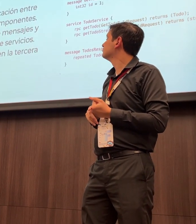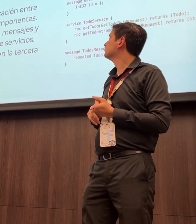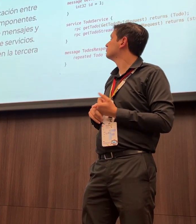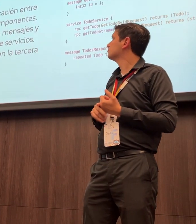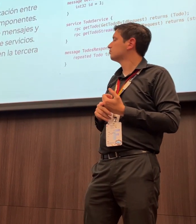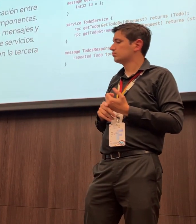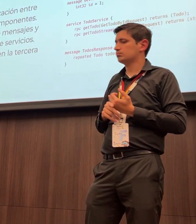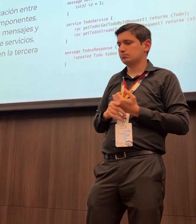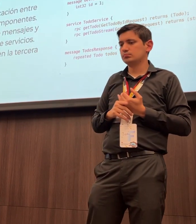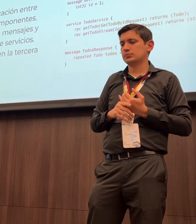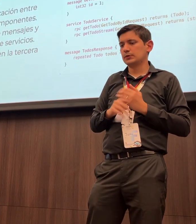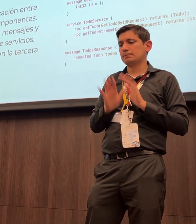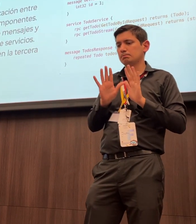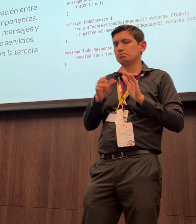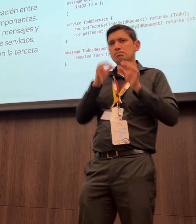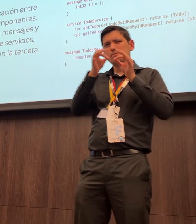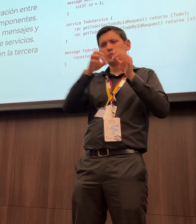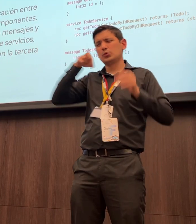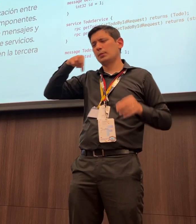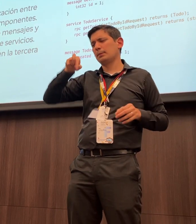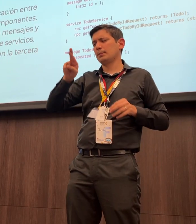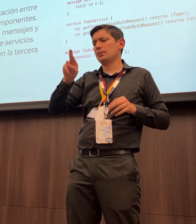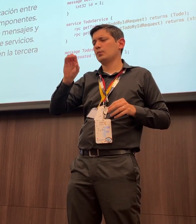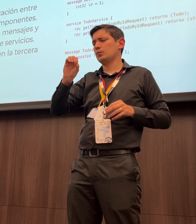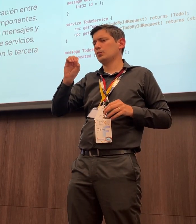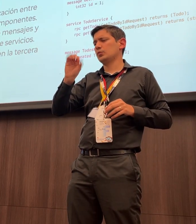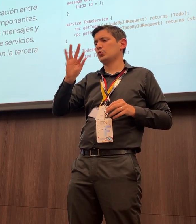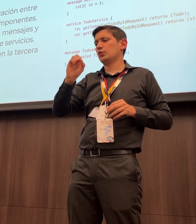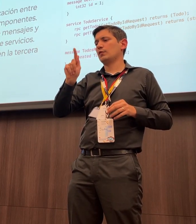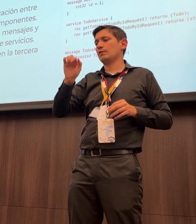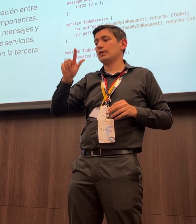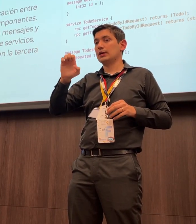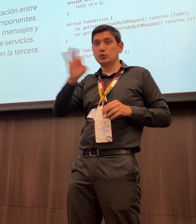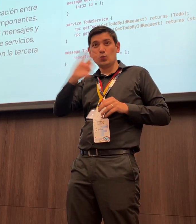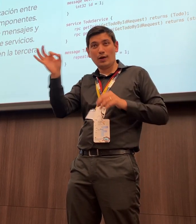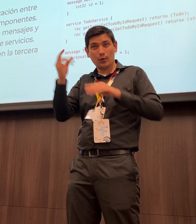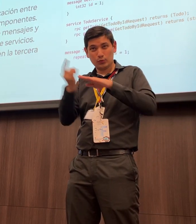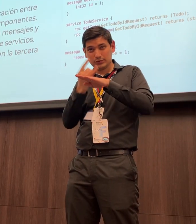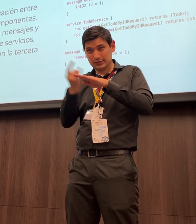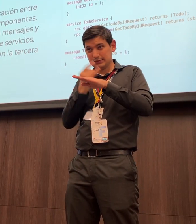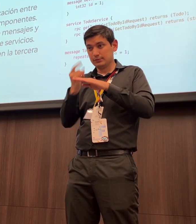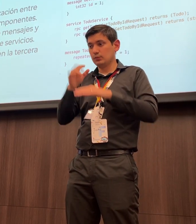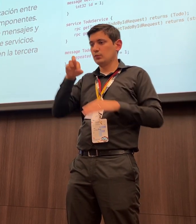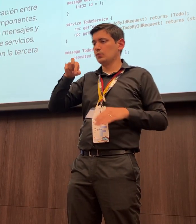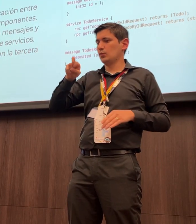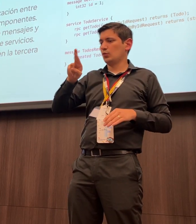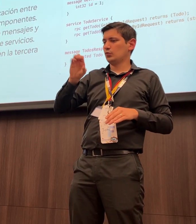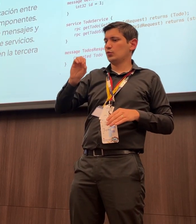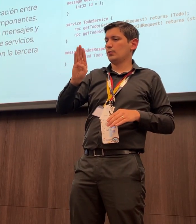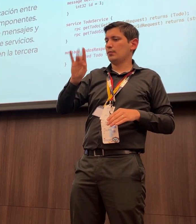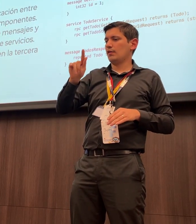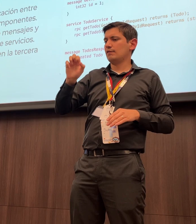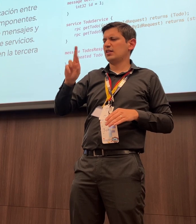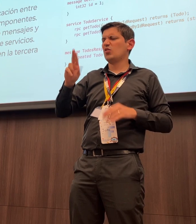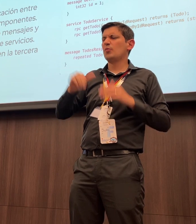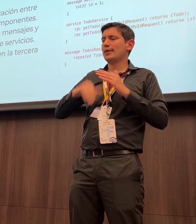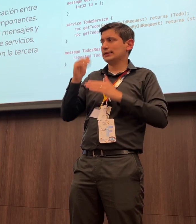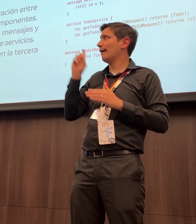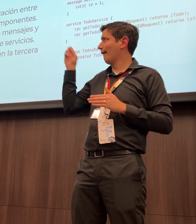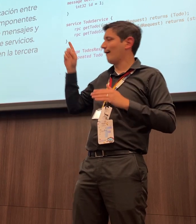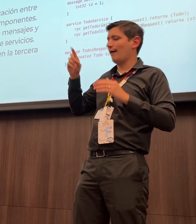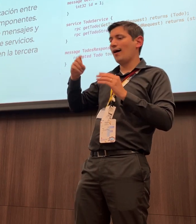Bien, y ahora quería hablar un poco del protofile, ¿no? Para los que nunca han usado Protocol Buffers, todo empieza en este